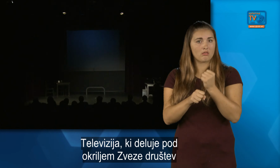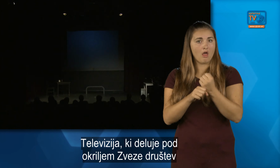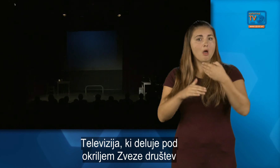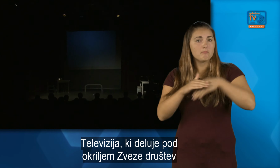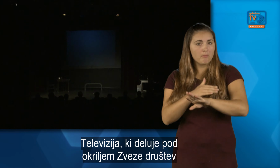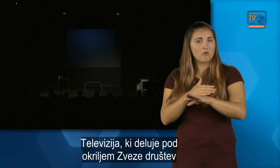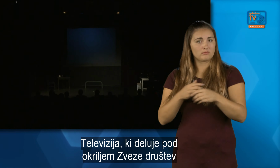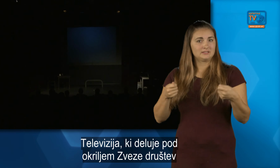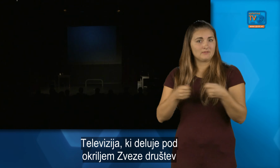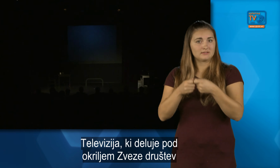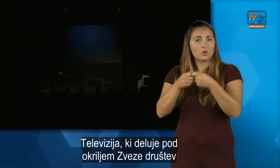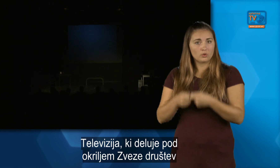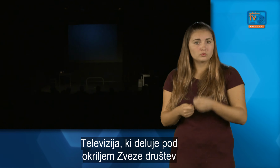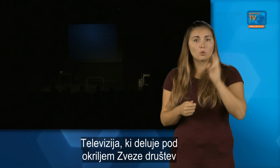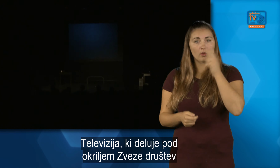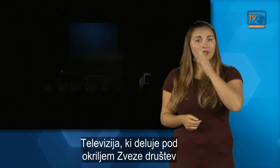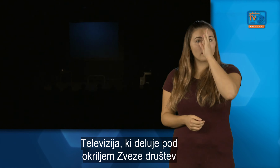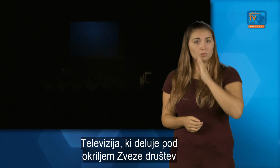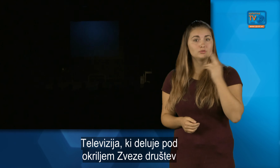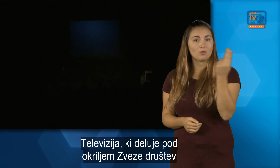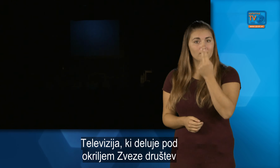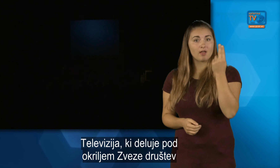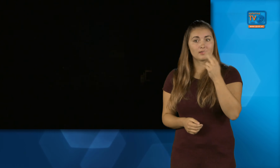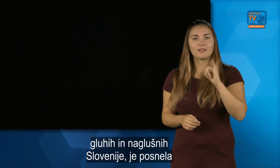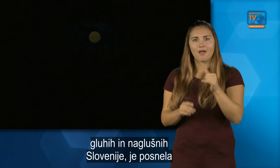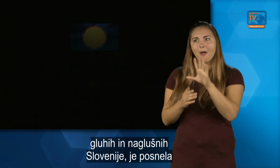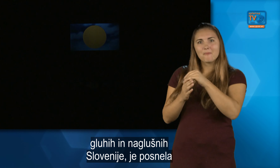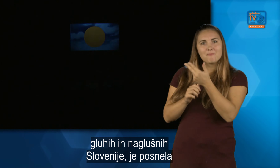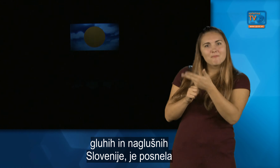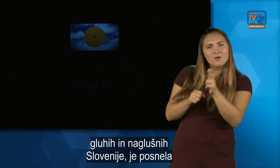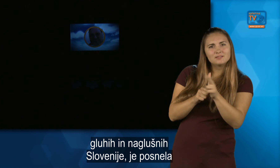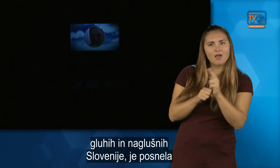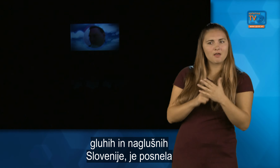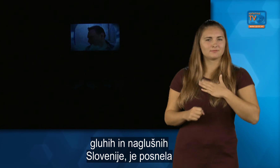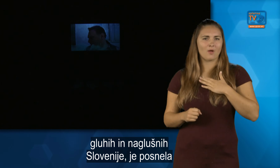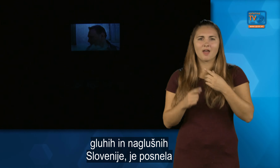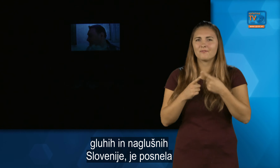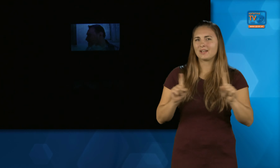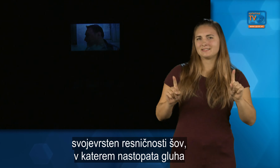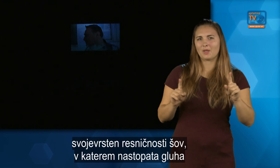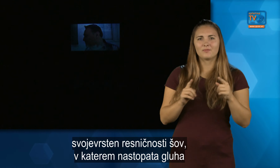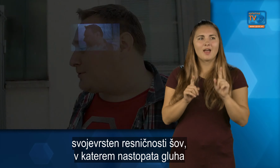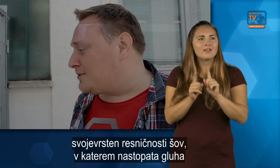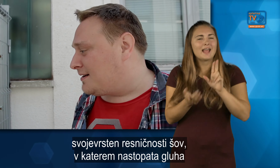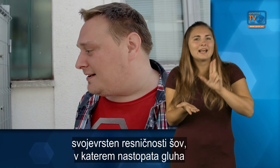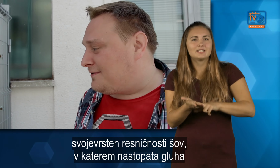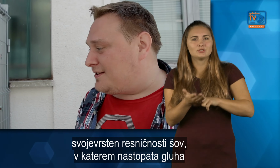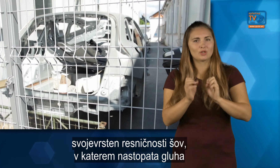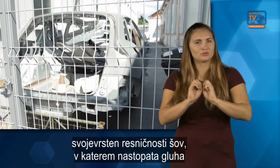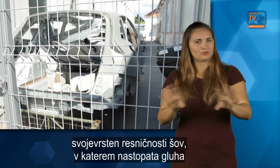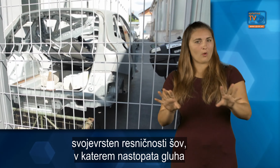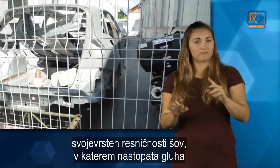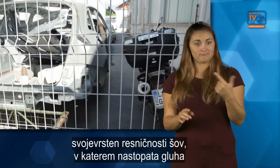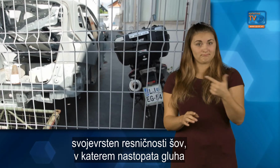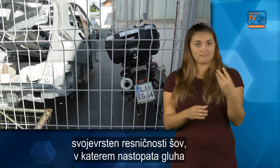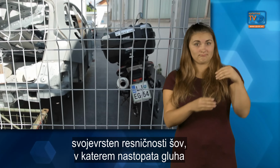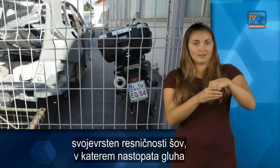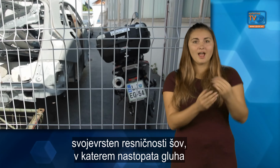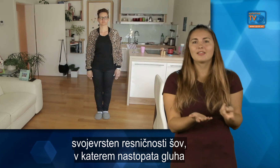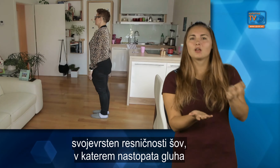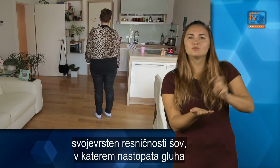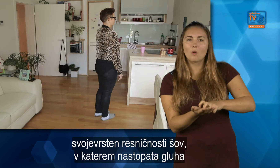Televizija, ki deluje pod okriljem Zveze društev gluhih in naglušnih Slovenije, je tako posnela svojevrsten resničnostni